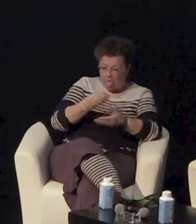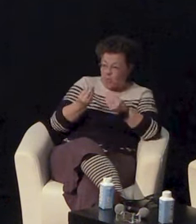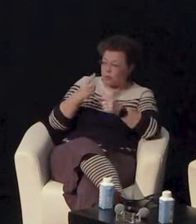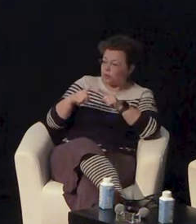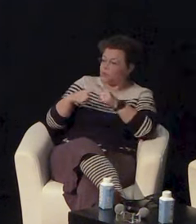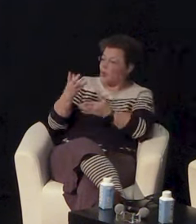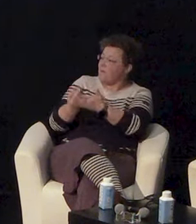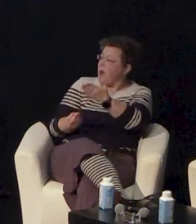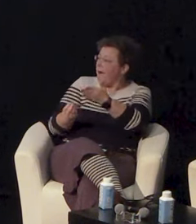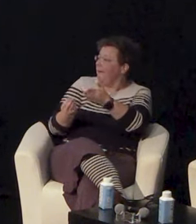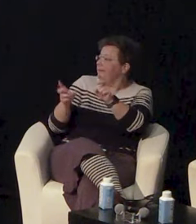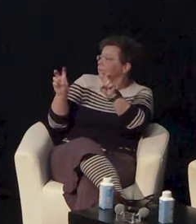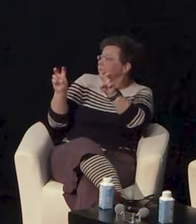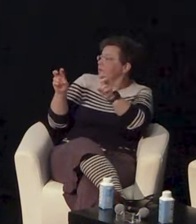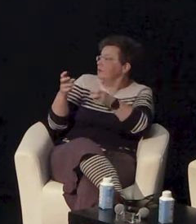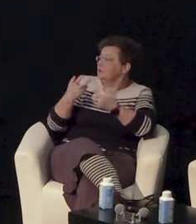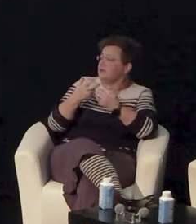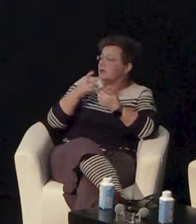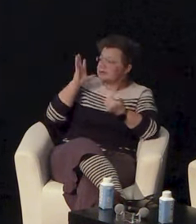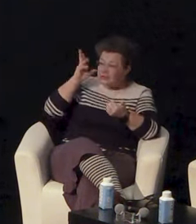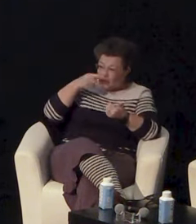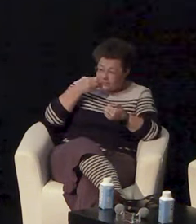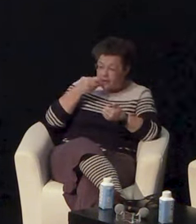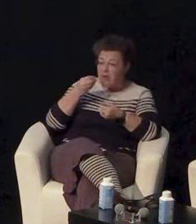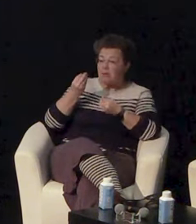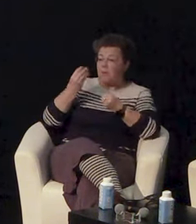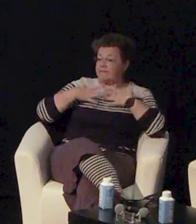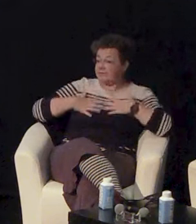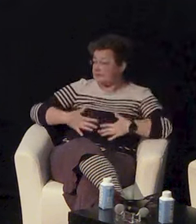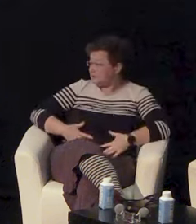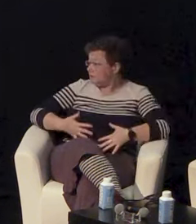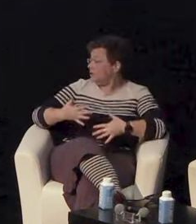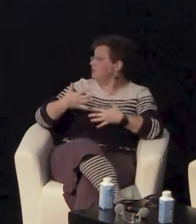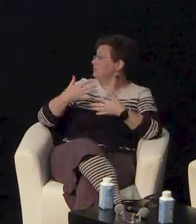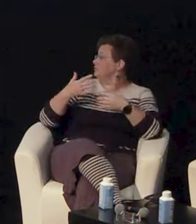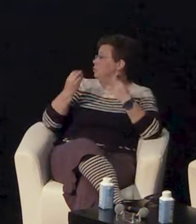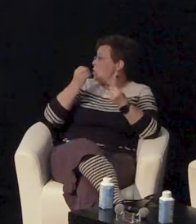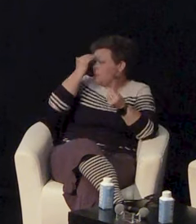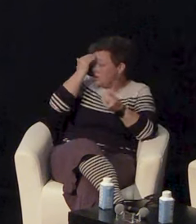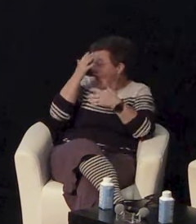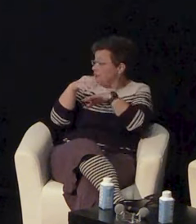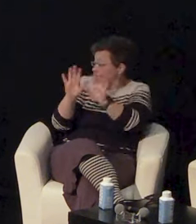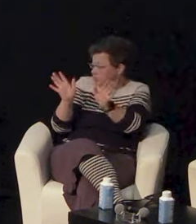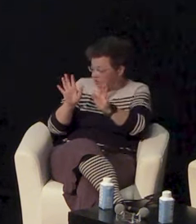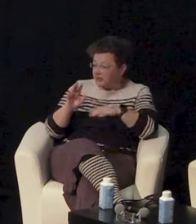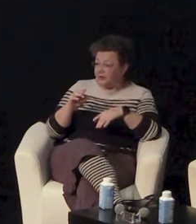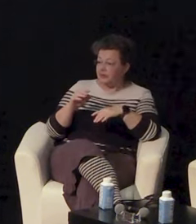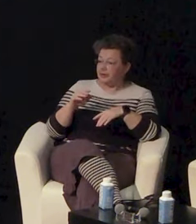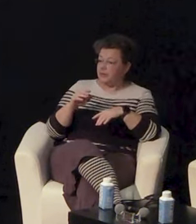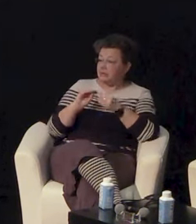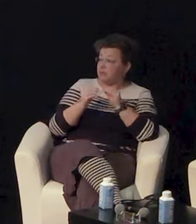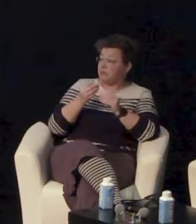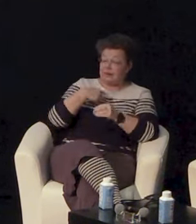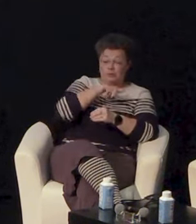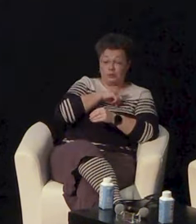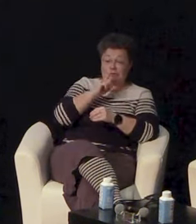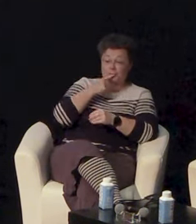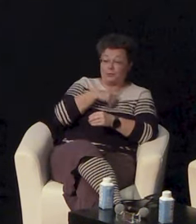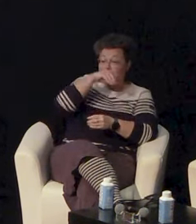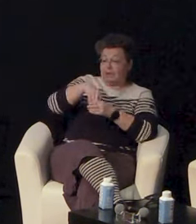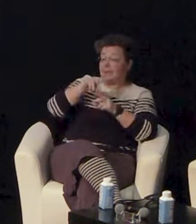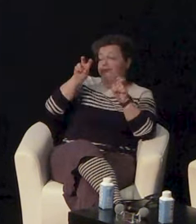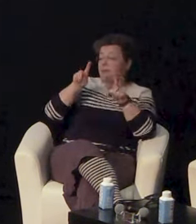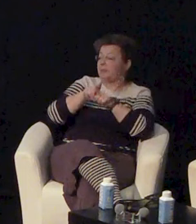c'est vrai que c'est une personne qui n'arrive pas à accéder à quelque chose ou qui rate quelque chose de manière sensorielle ou de manière physique ou mentale ou